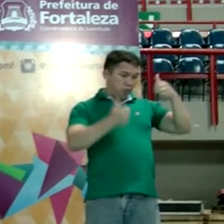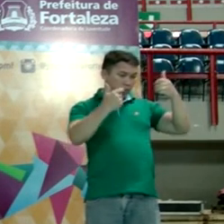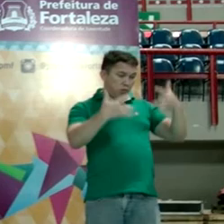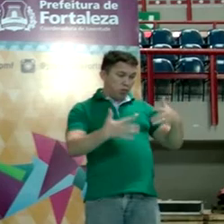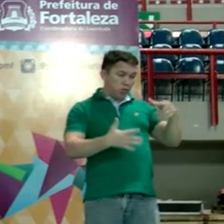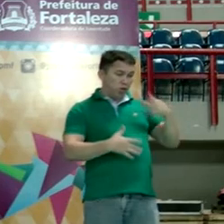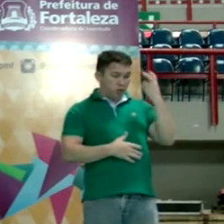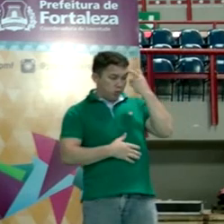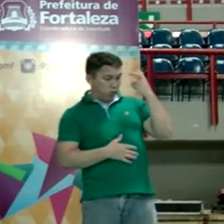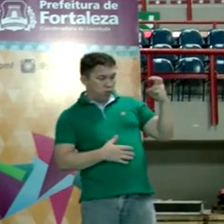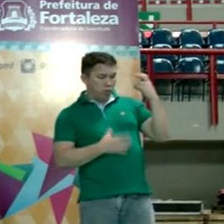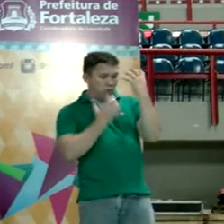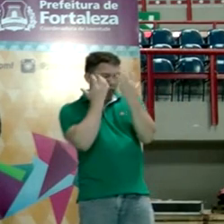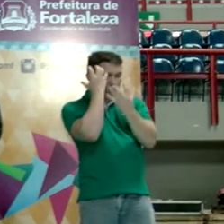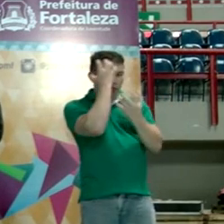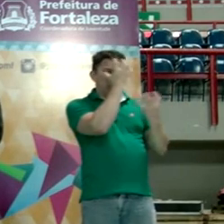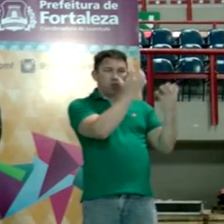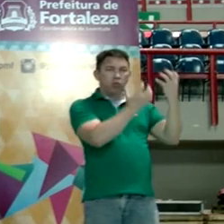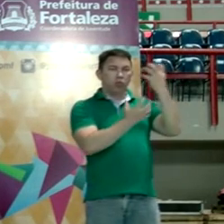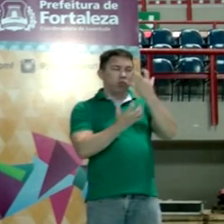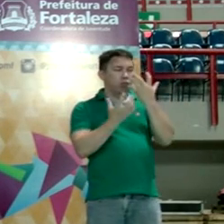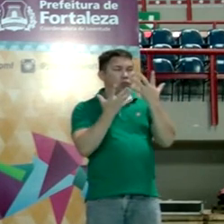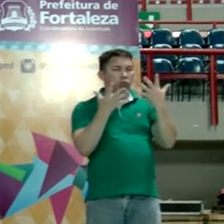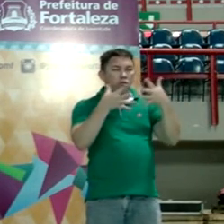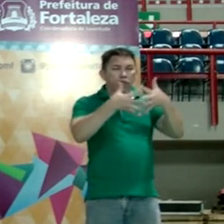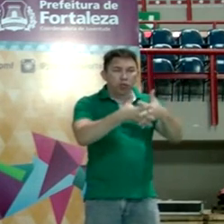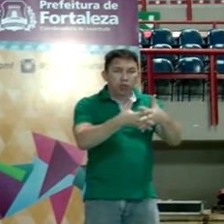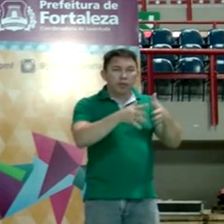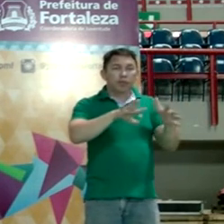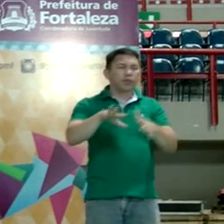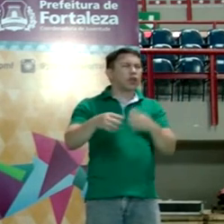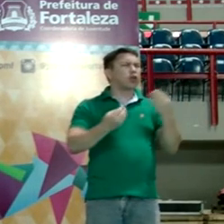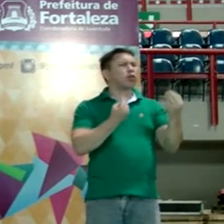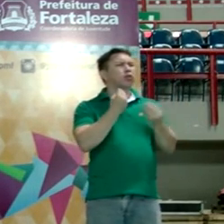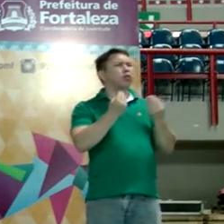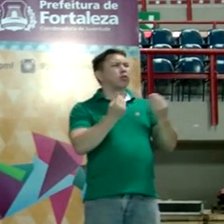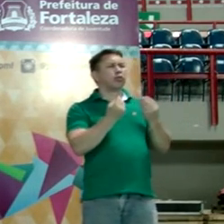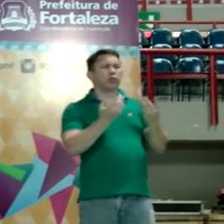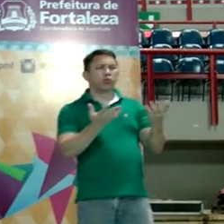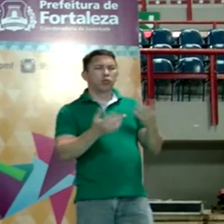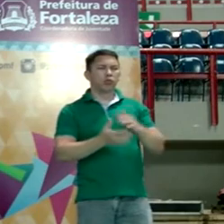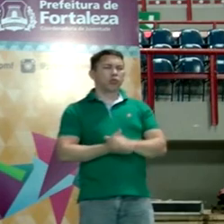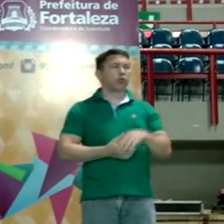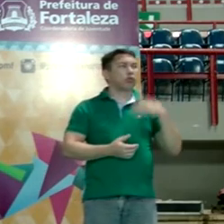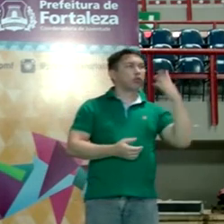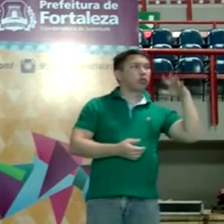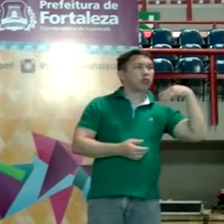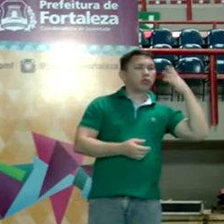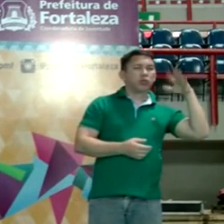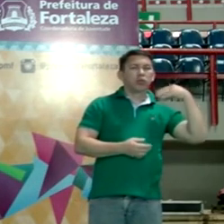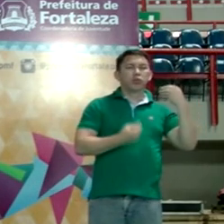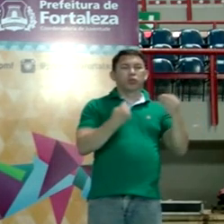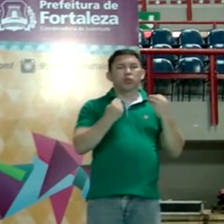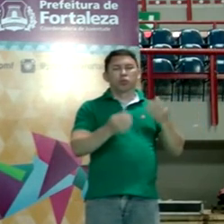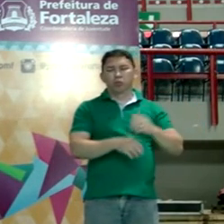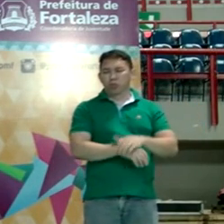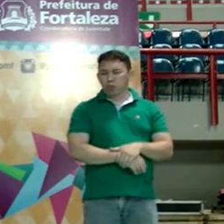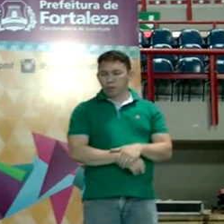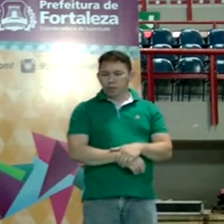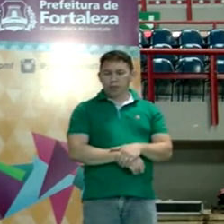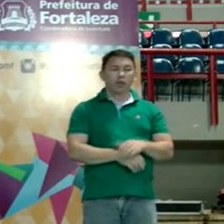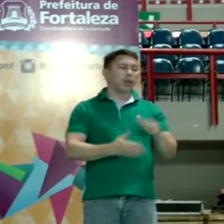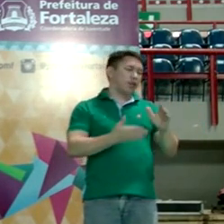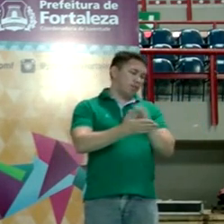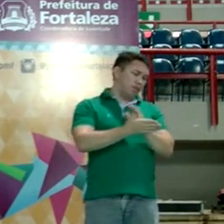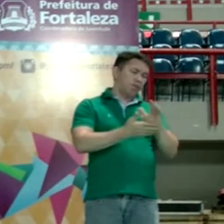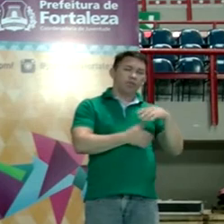cultura como forma de alienação. Siriano, como é que a gente consegue escutar algumas músicas, hein? Existem